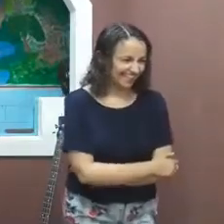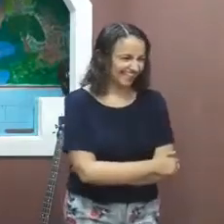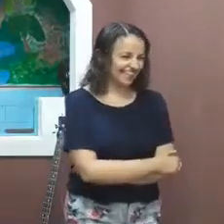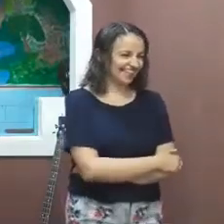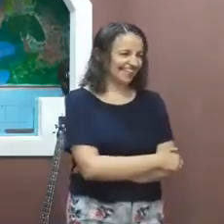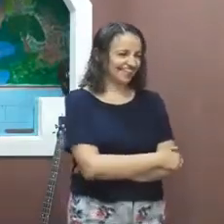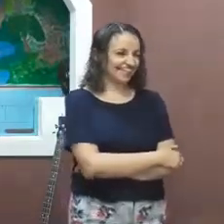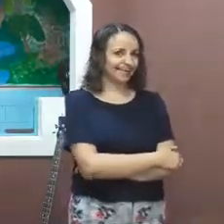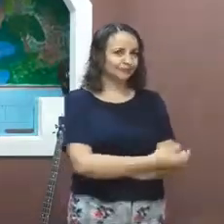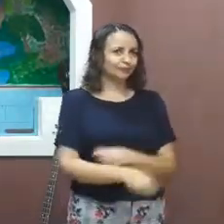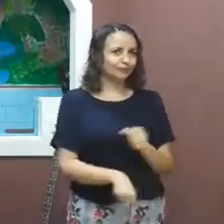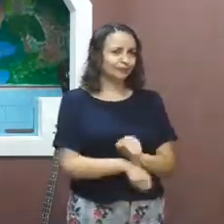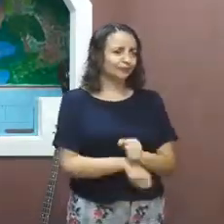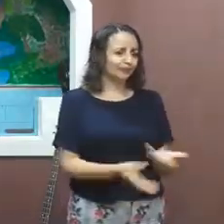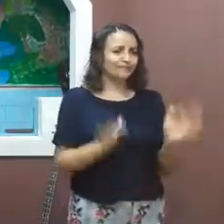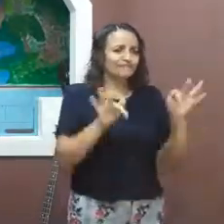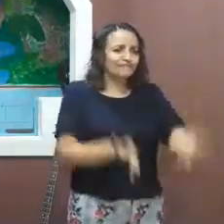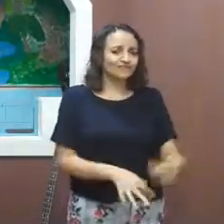Não acaba.